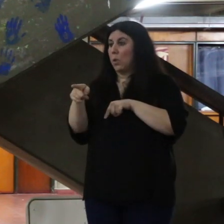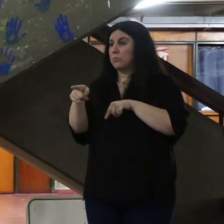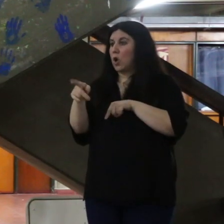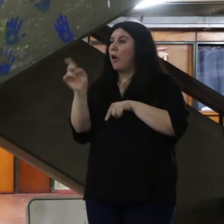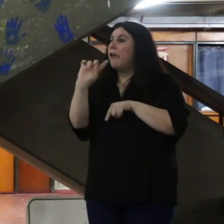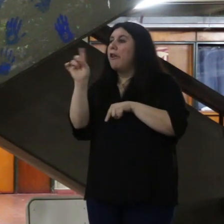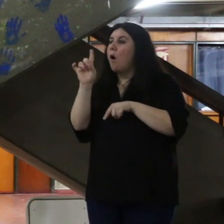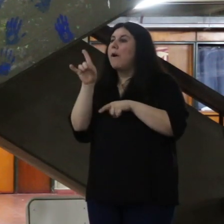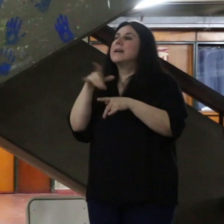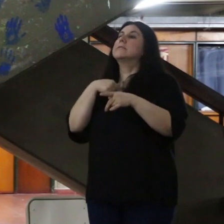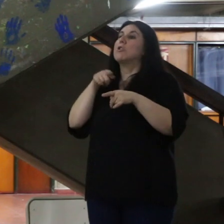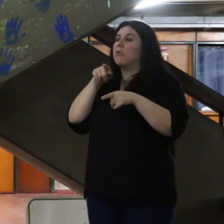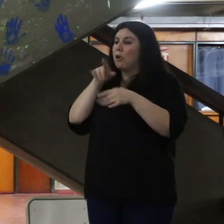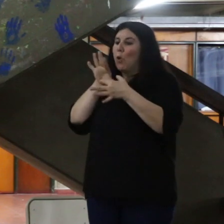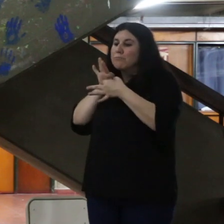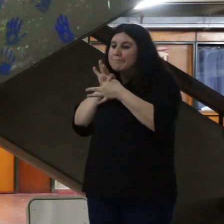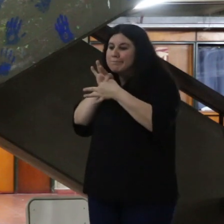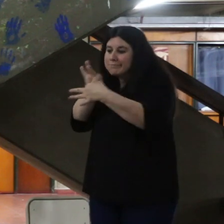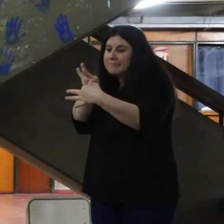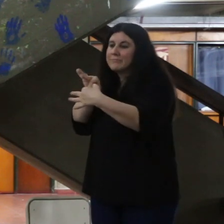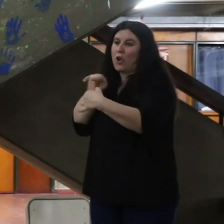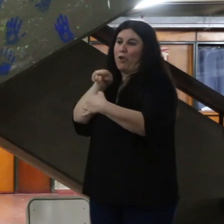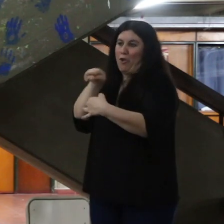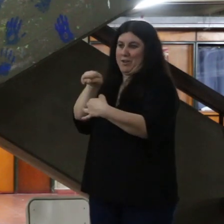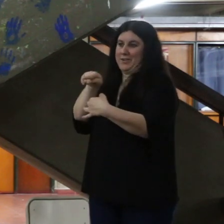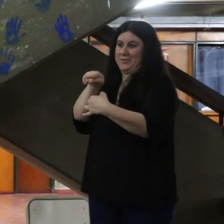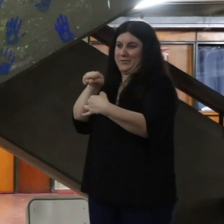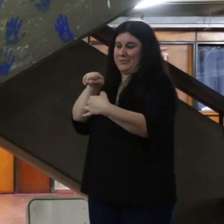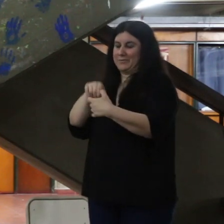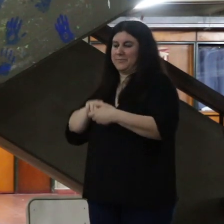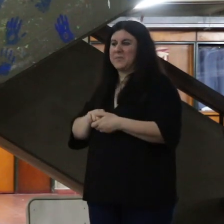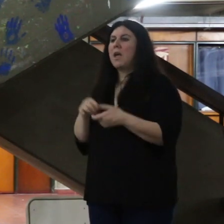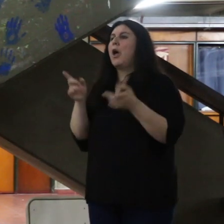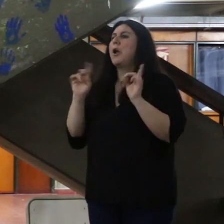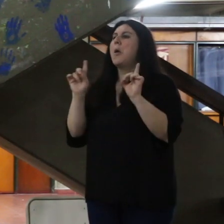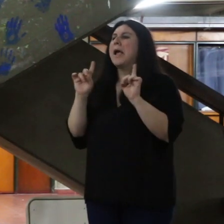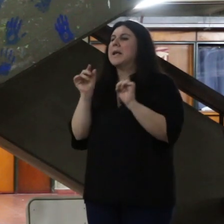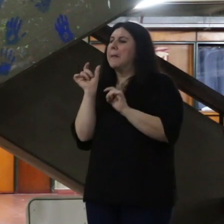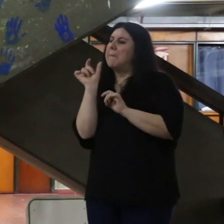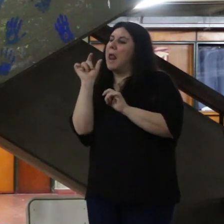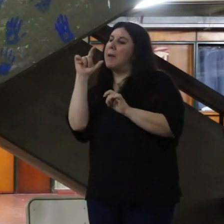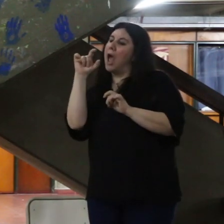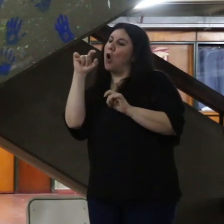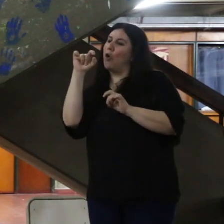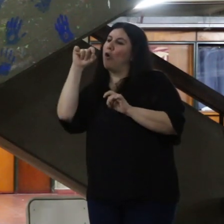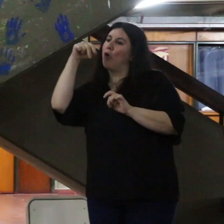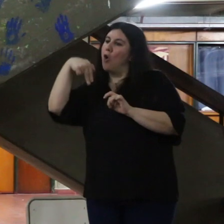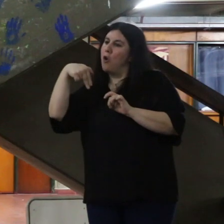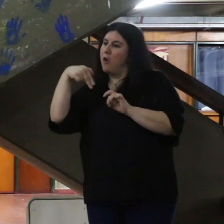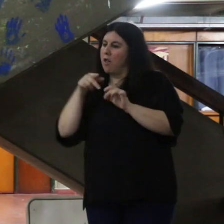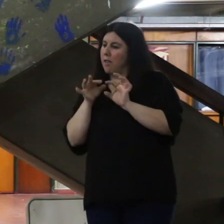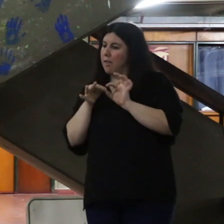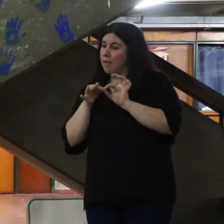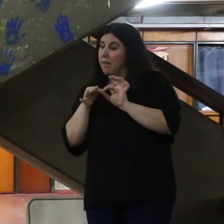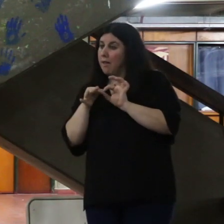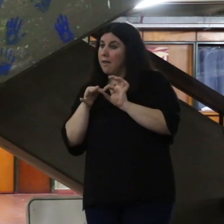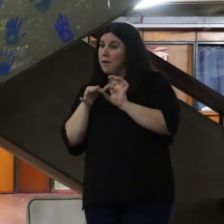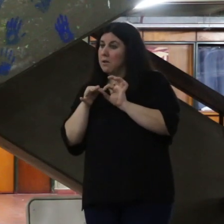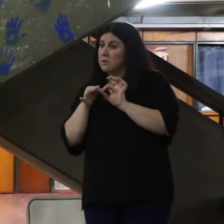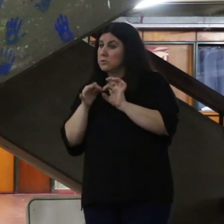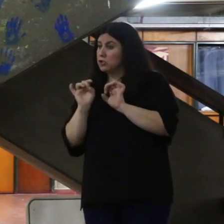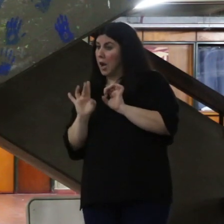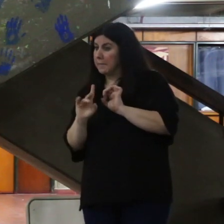hablar con ellos. Y no es una cuestión de preposiciones, es una